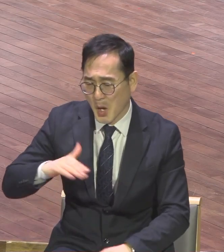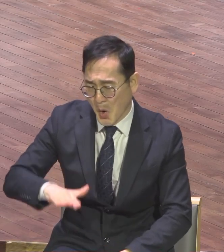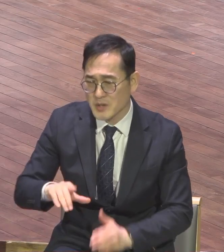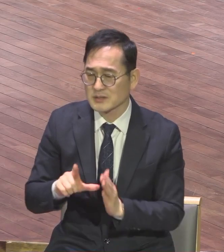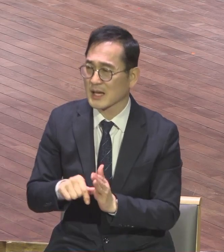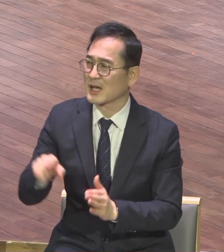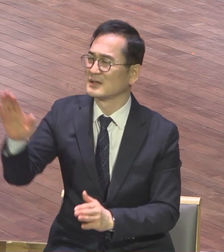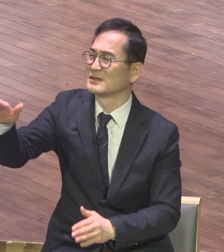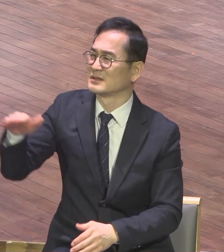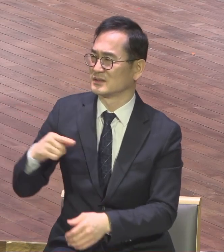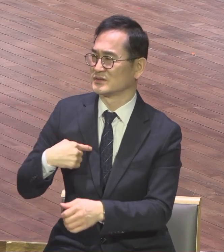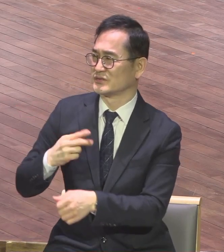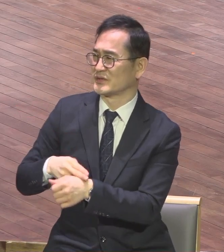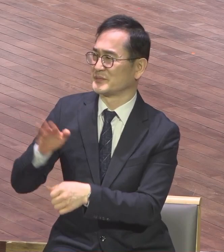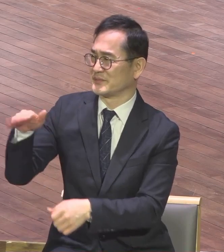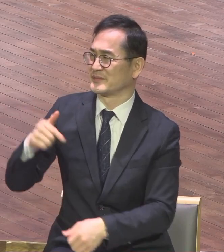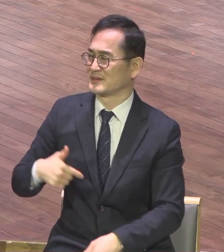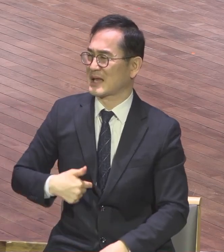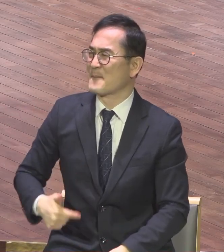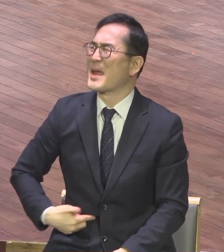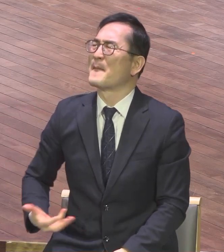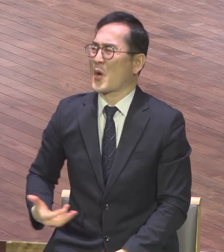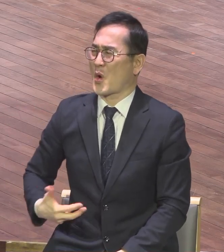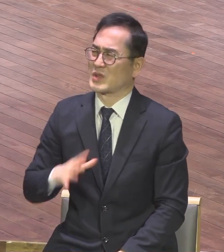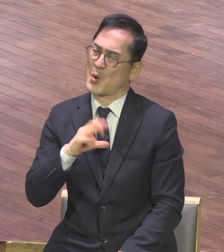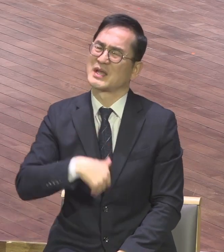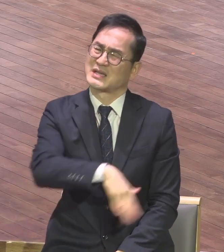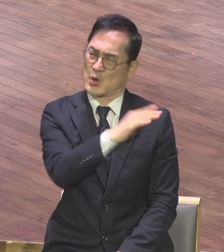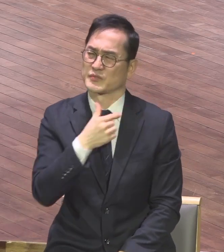선생님 저 배 아파 화장실요 그러면 그리스도 이렇게 얘기하세요.